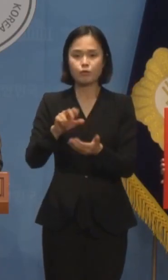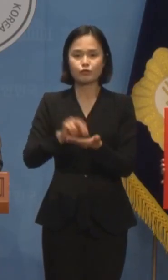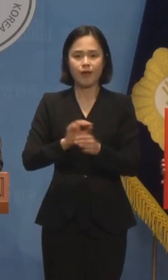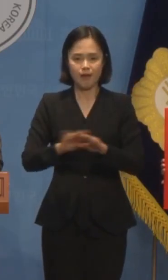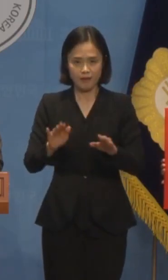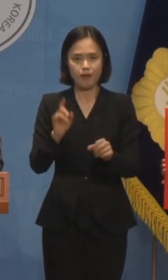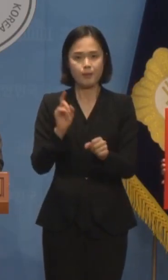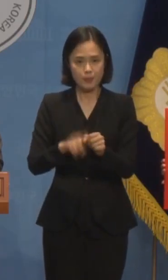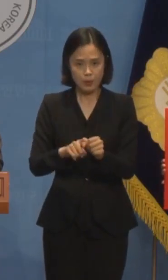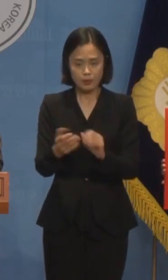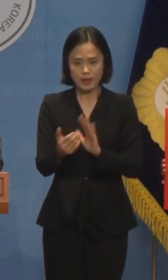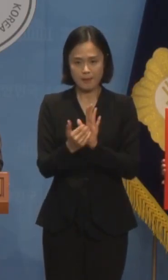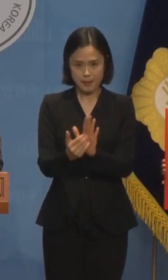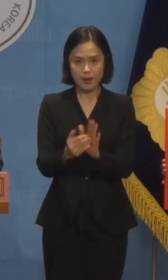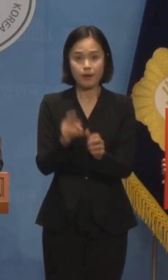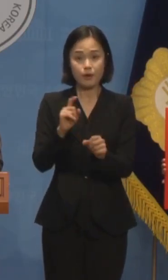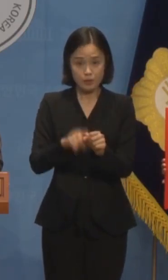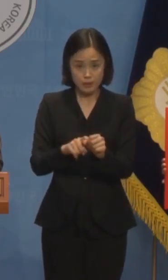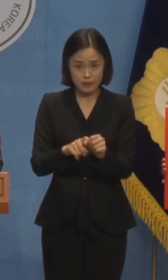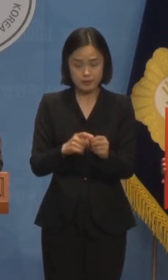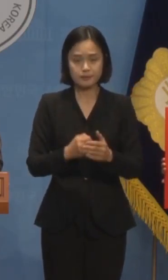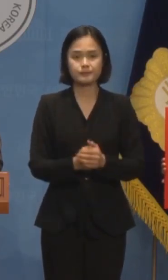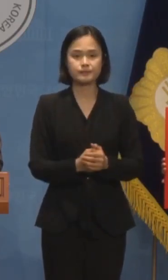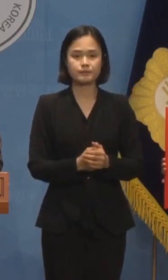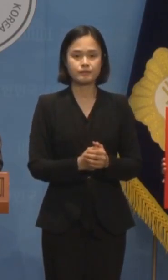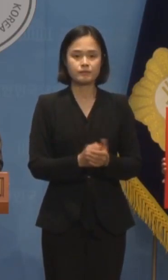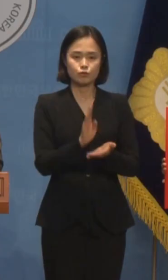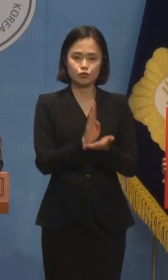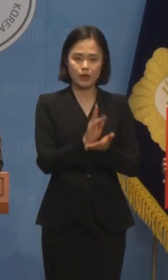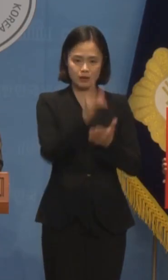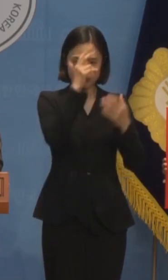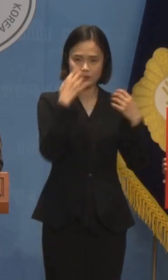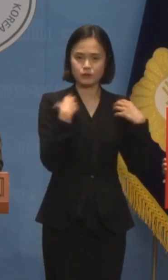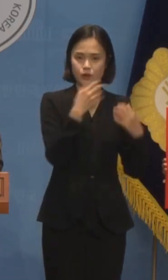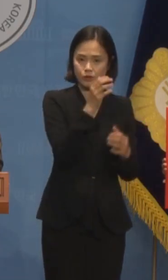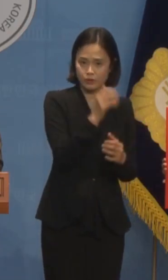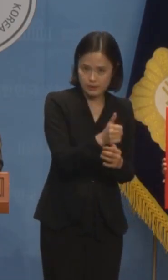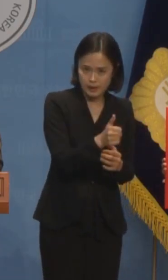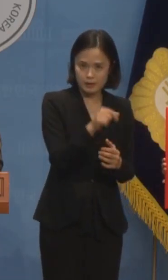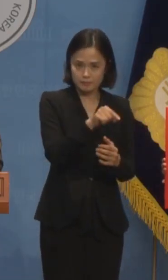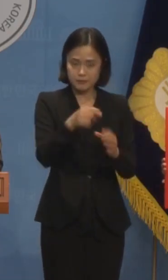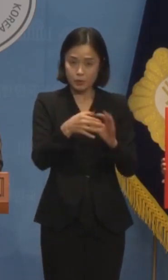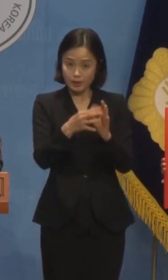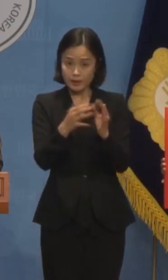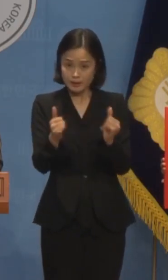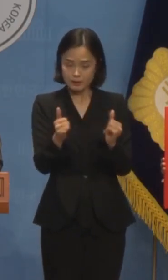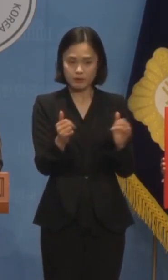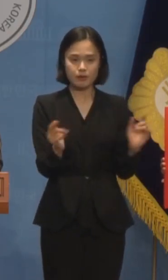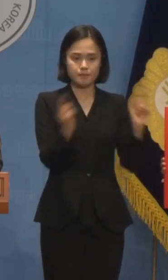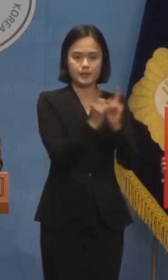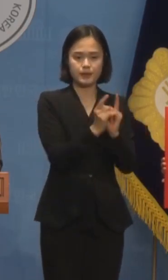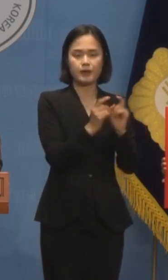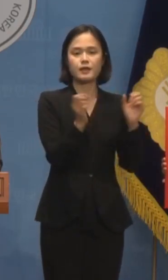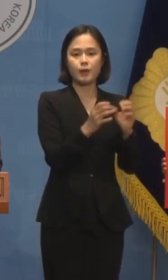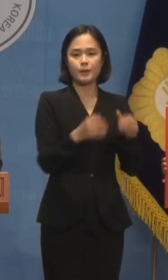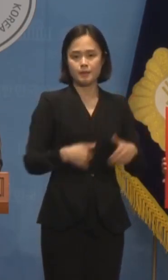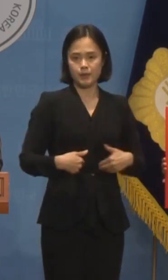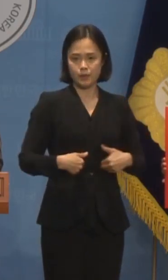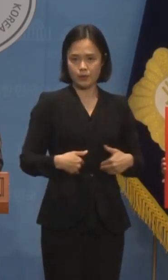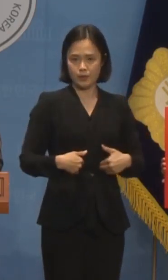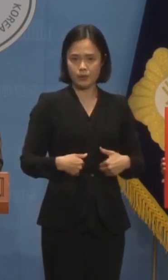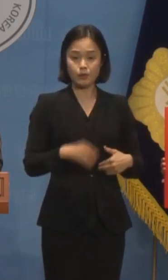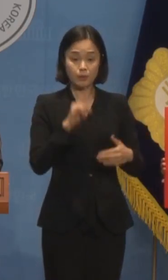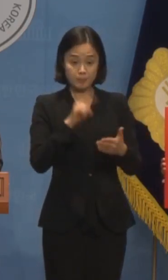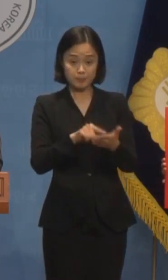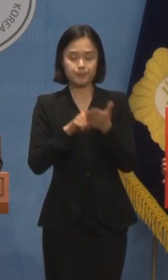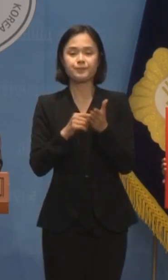교육장, 수정, 중원, 분당경찰서장과 상호 협의하여야 한다라고 규정하고 있습니다. 이